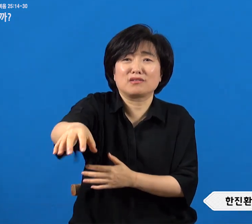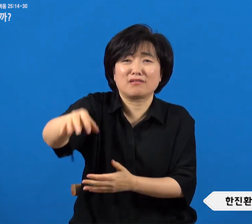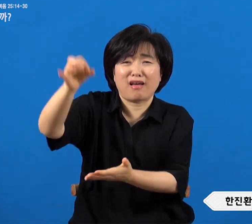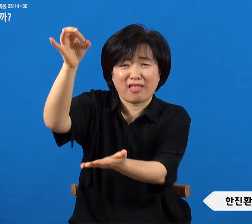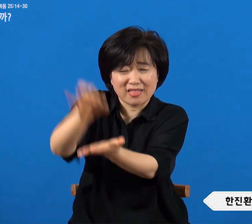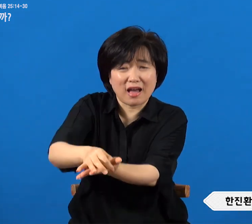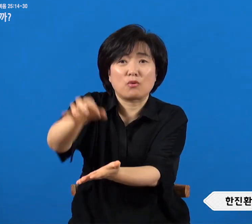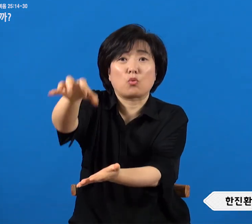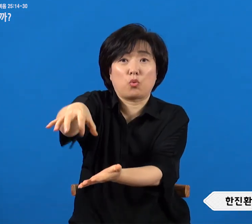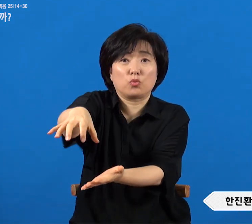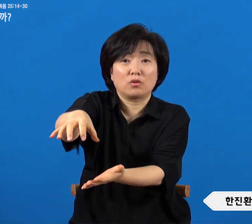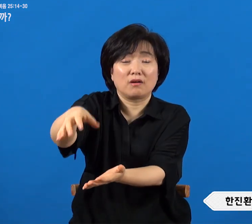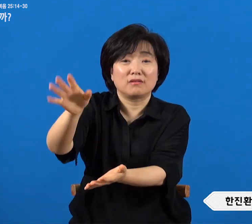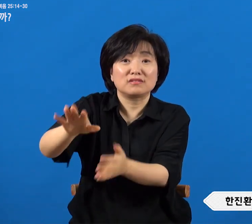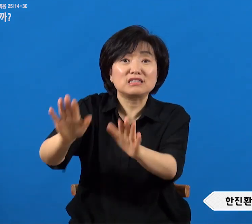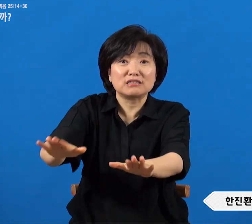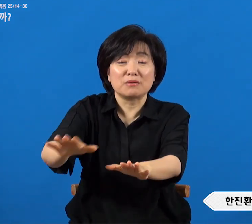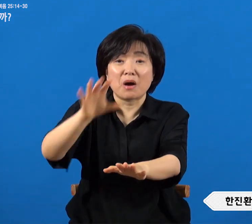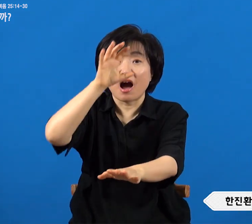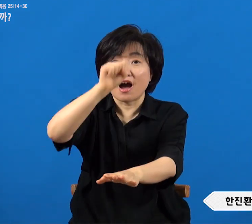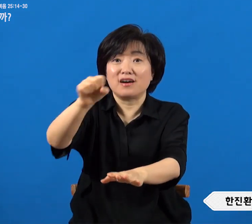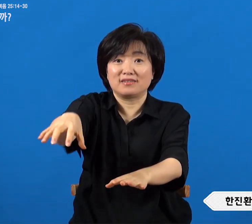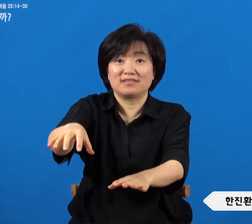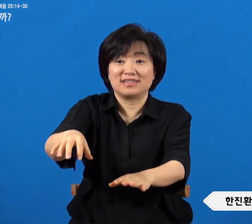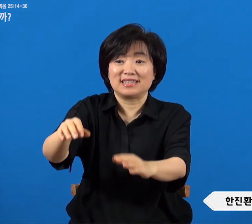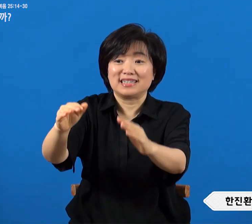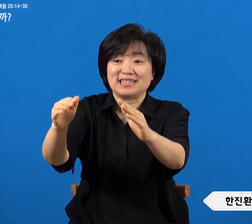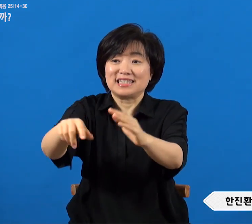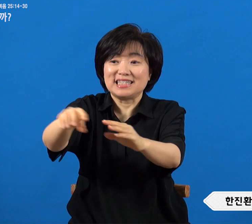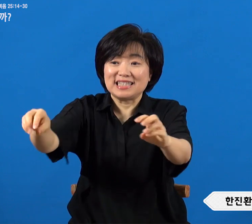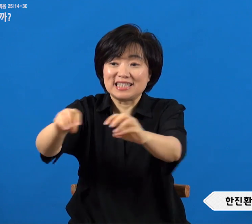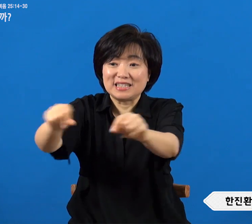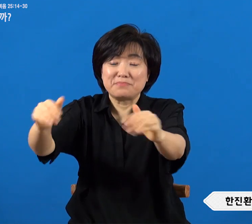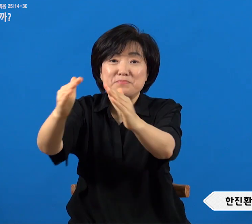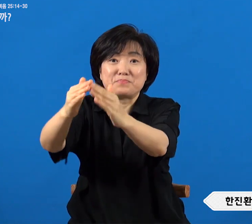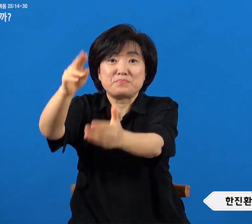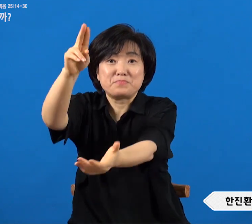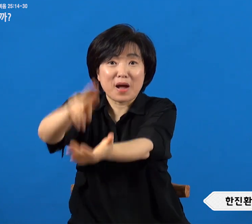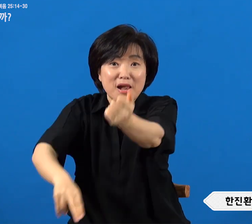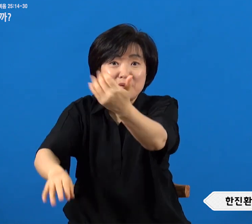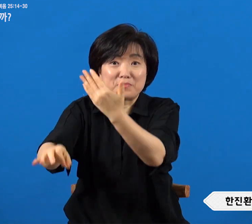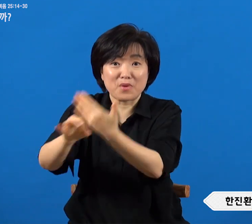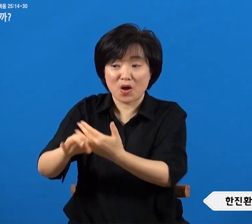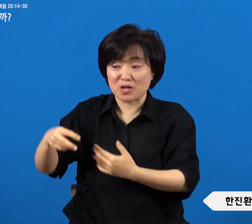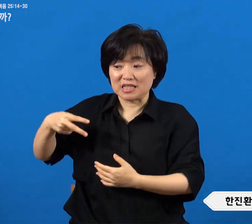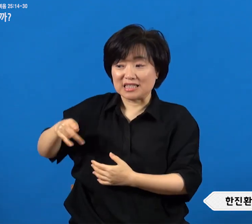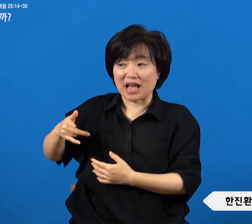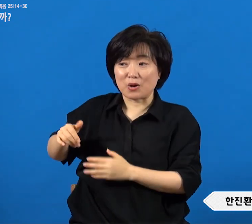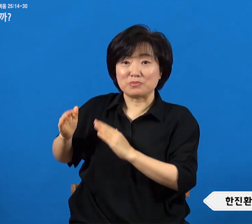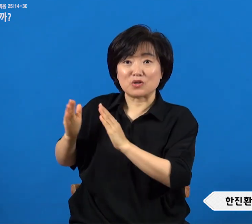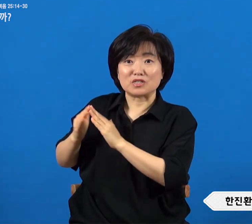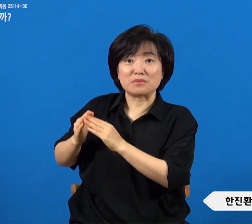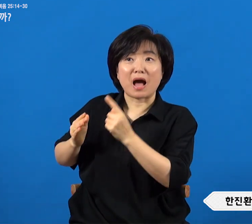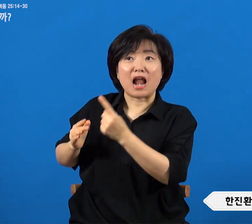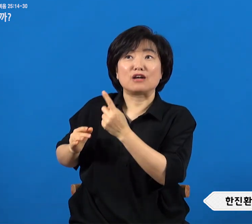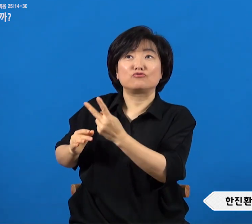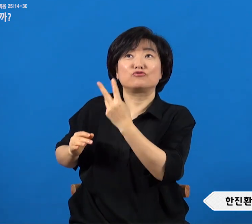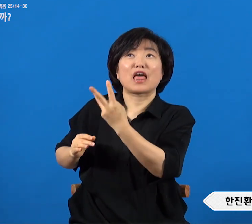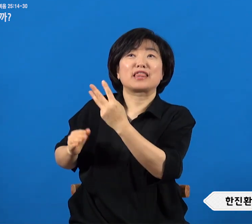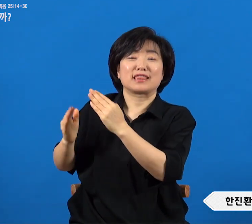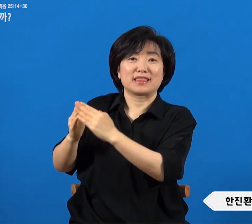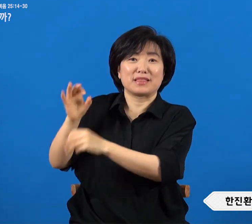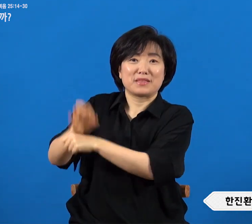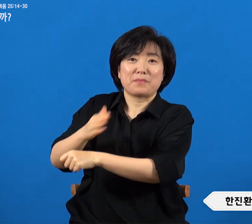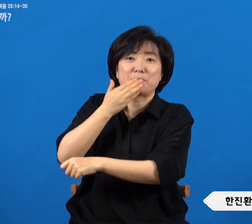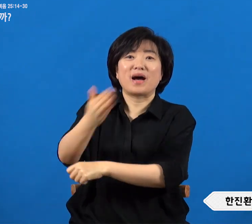집사님이 웃으면서 하는 말이 지금 이 집을 팔면 세검정 그 집 세 채는 살 겁니다. 그렇게 얘기를